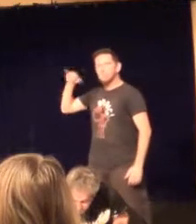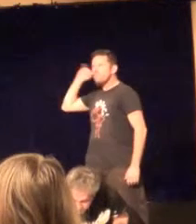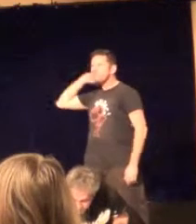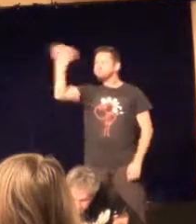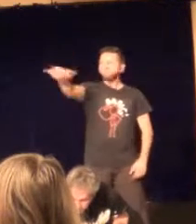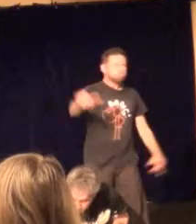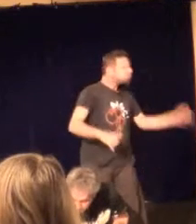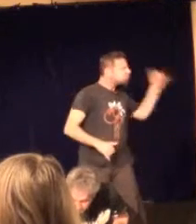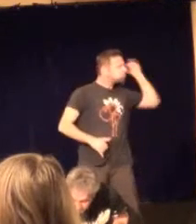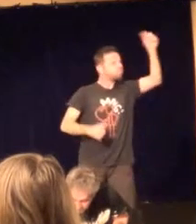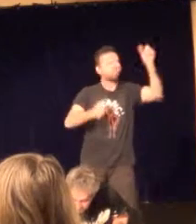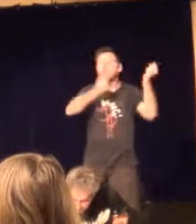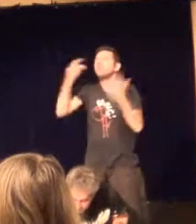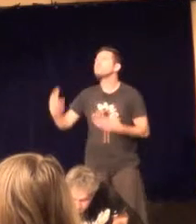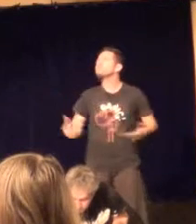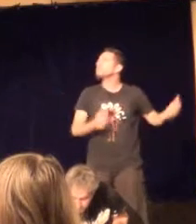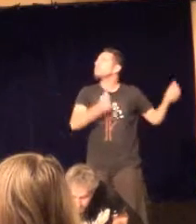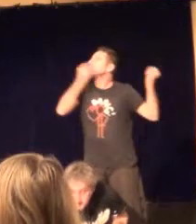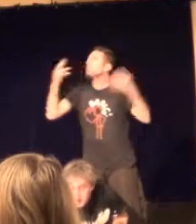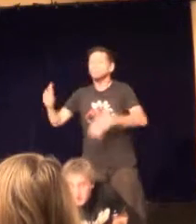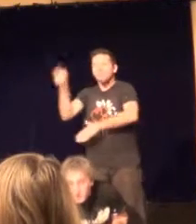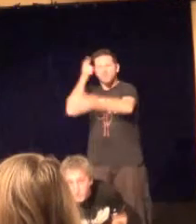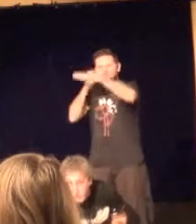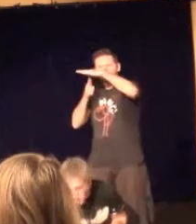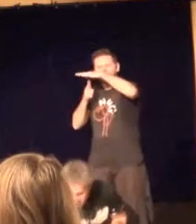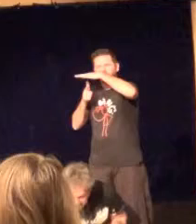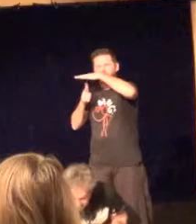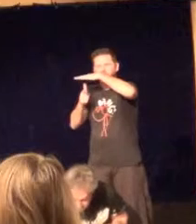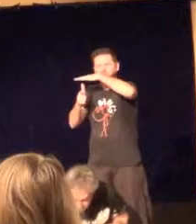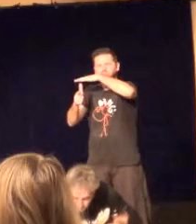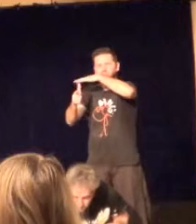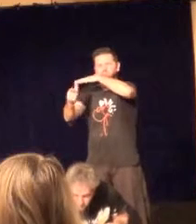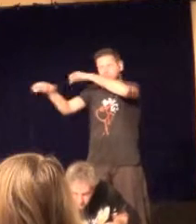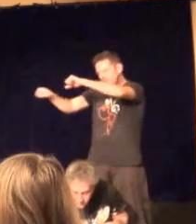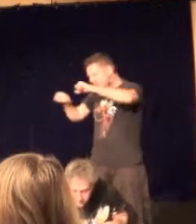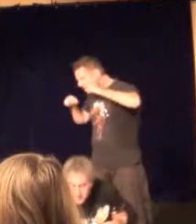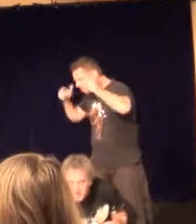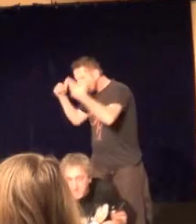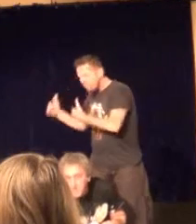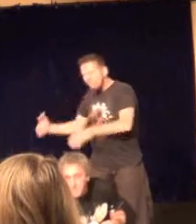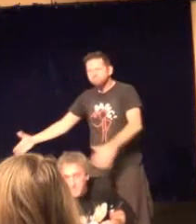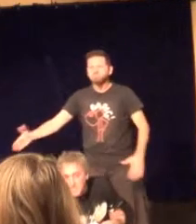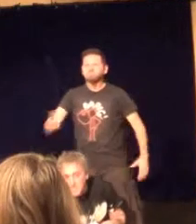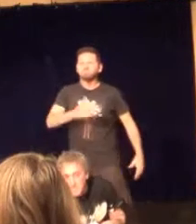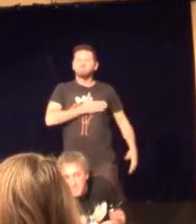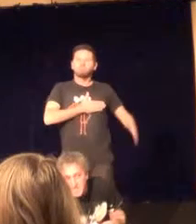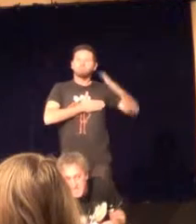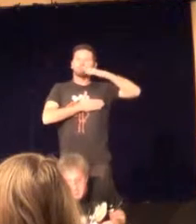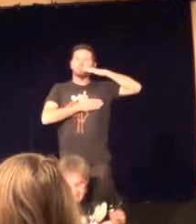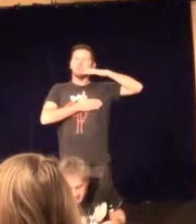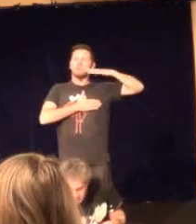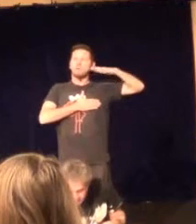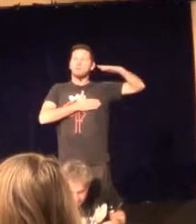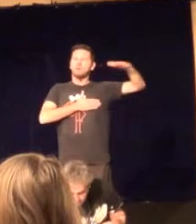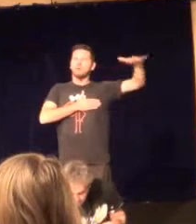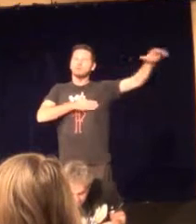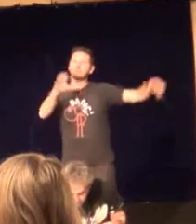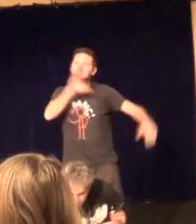avions de chasse, de compter des sous-marins, de me chanter un hymne national. J'ai bien